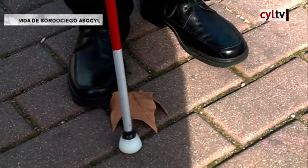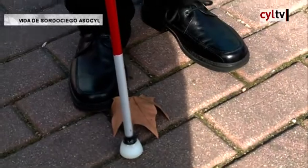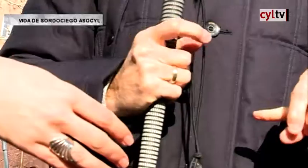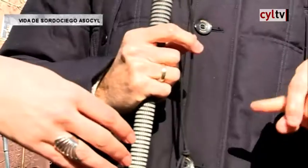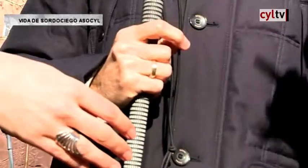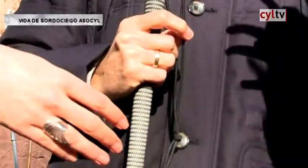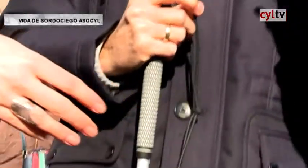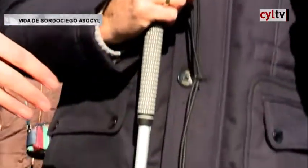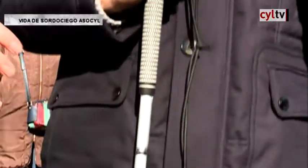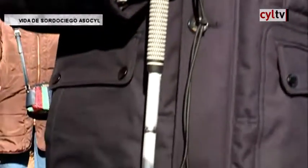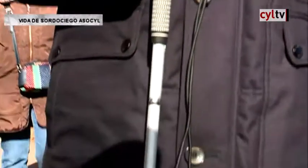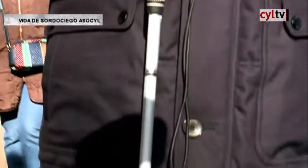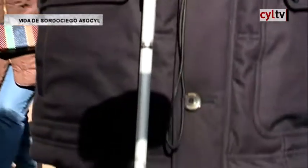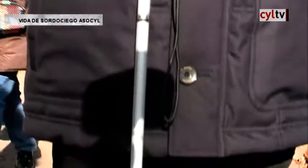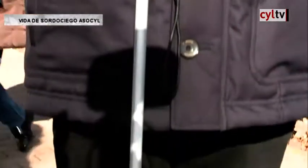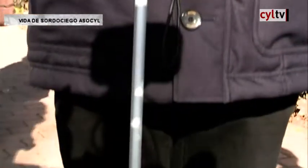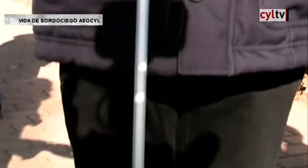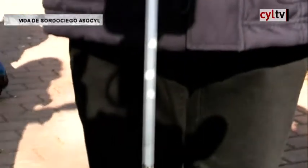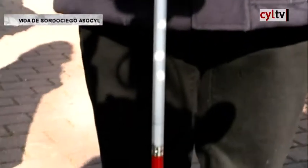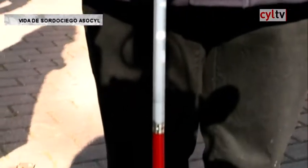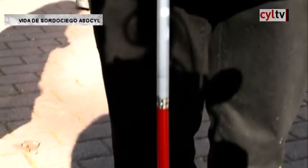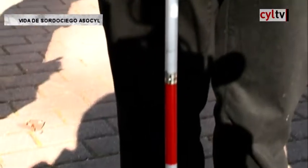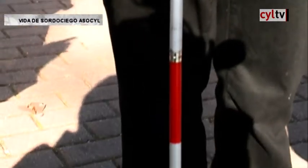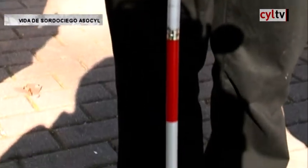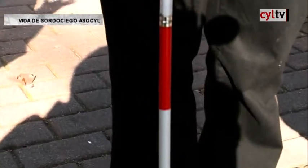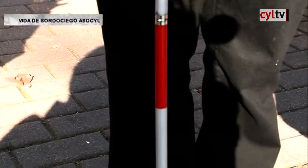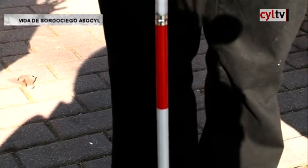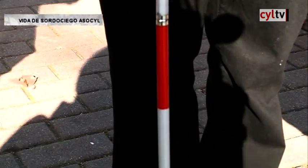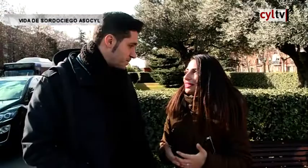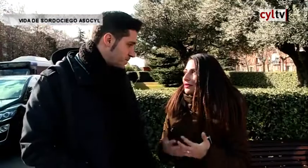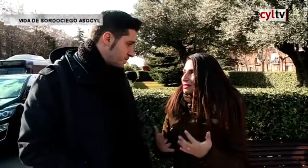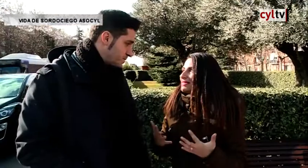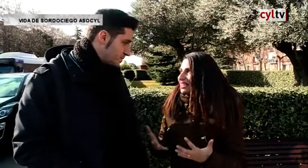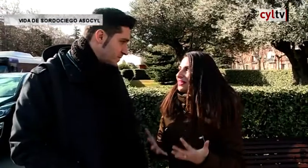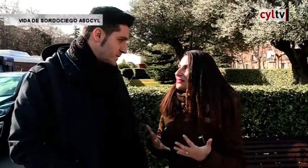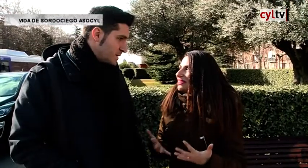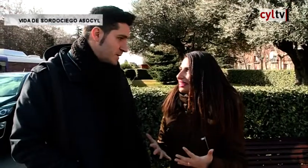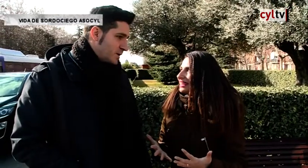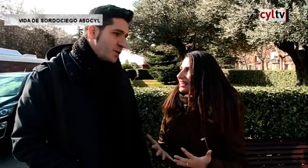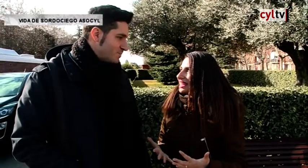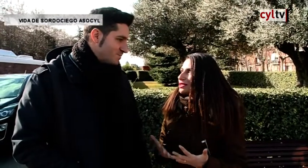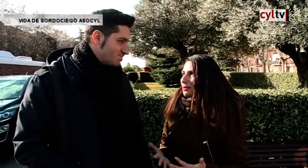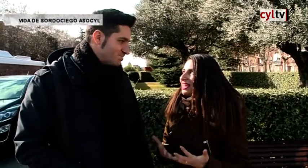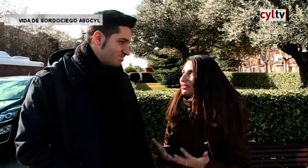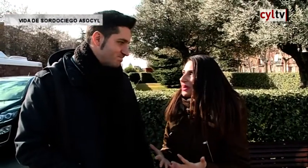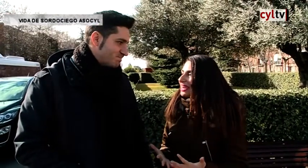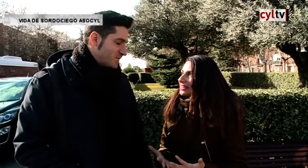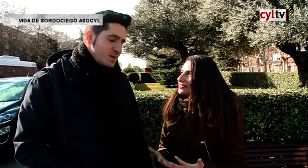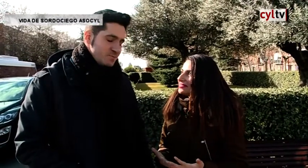Alguna vez intentamos ponernos en su posición, pero es muy difícil. ¿Lo has pensado alguna vez? No. ¿Que nos podría tocar?